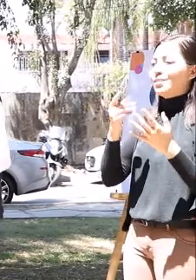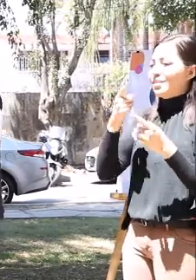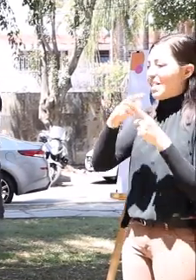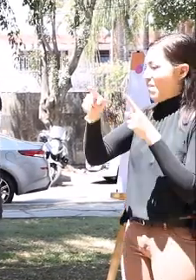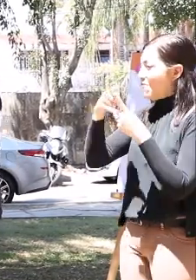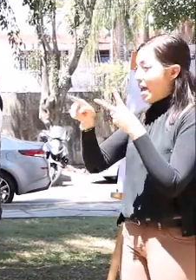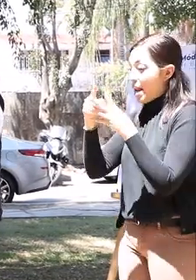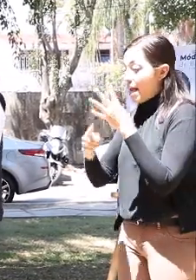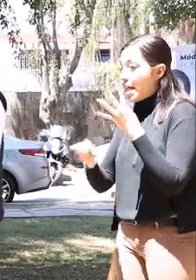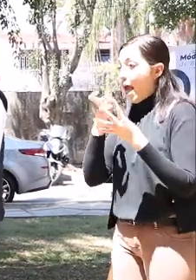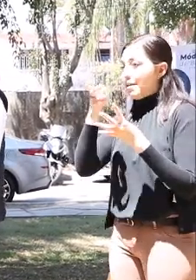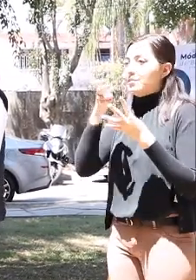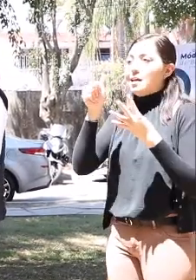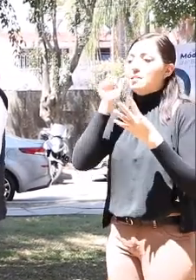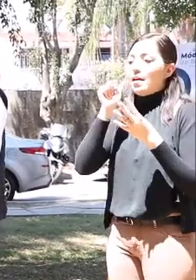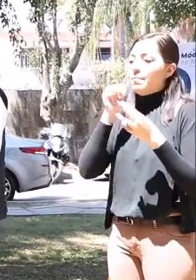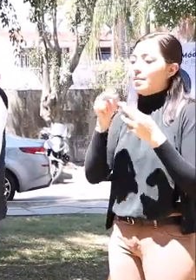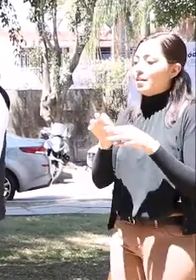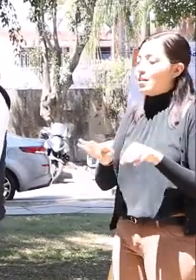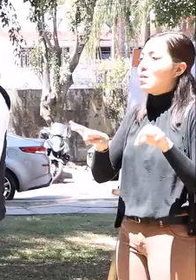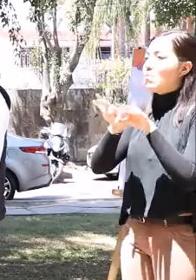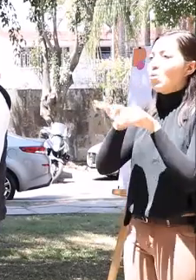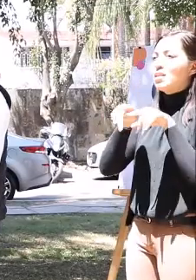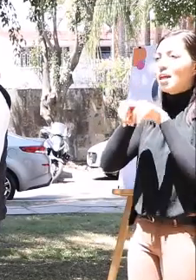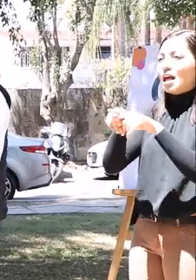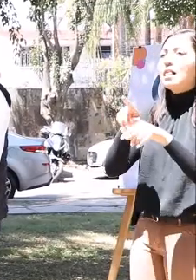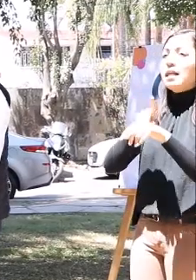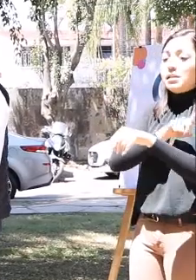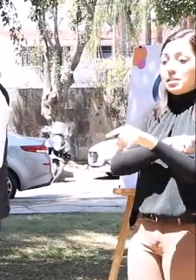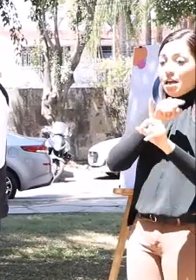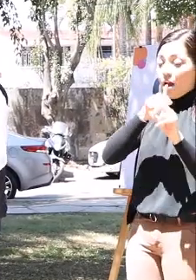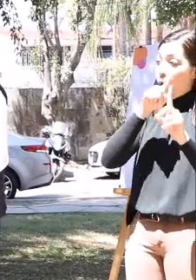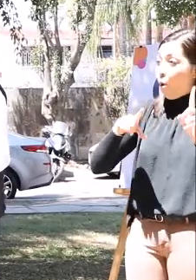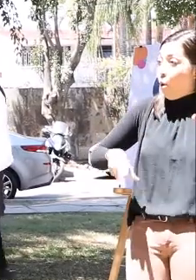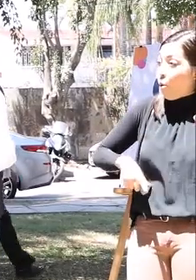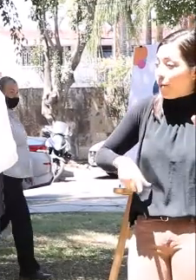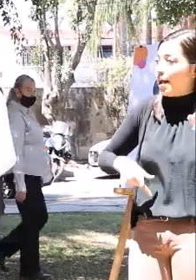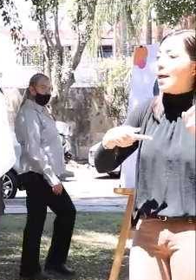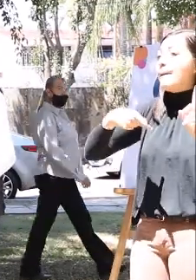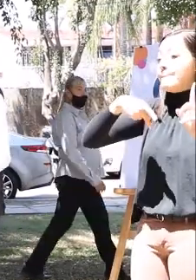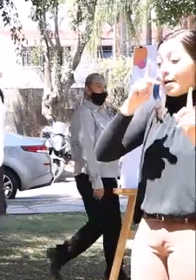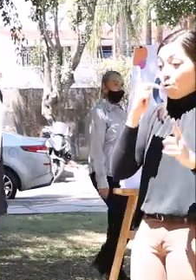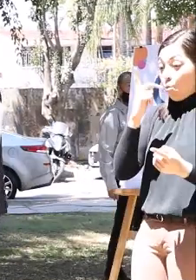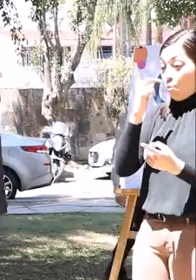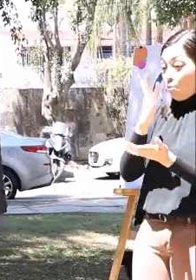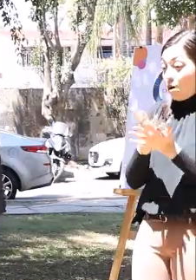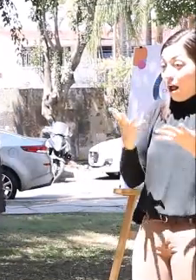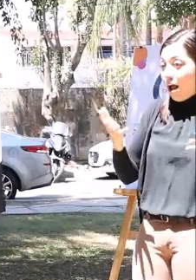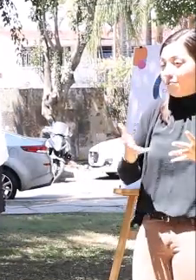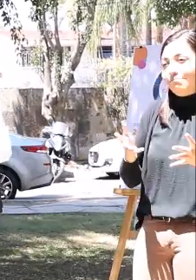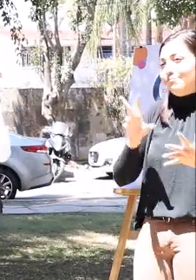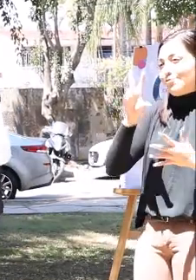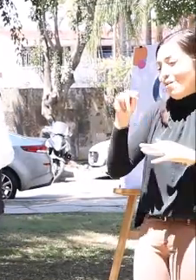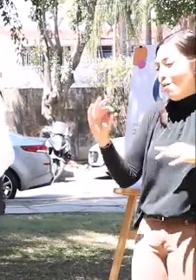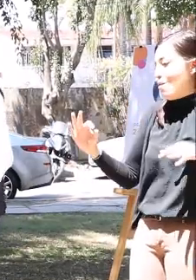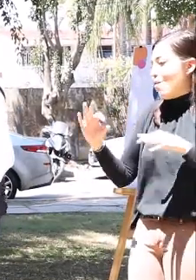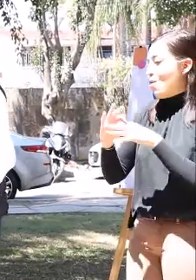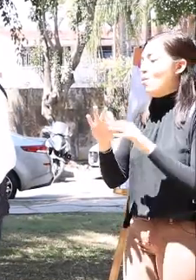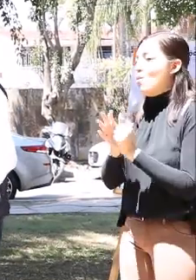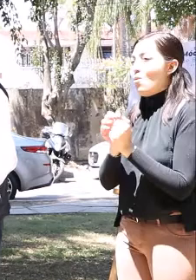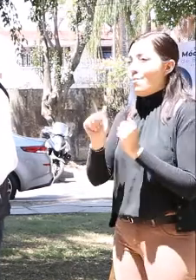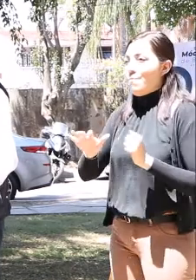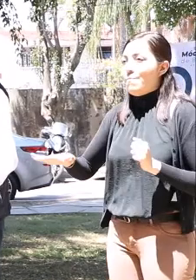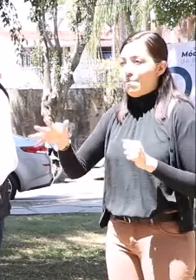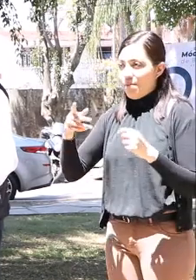de acciones transversales desde el gobierno, pero por supuesto con la comunidad. Hoy, funcionando